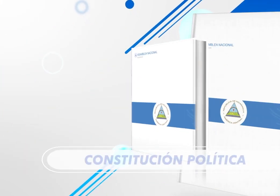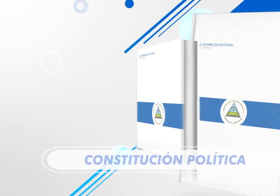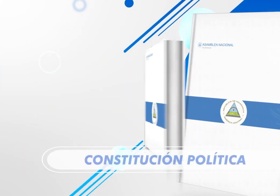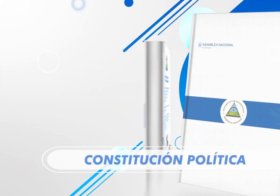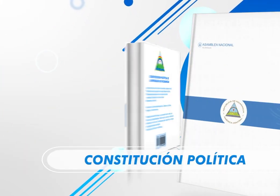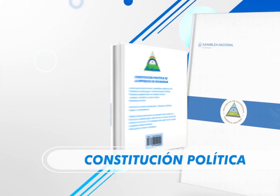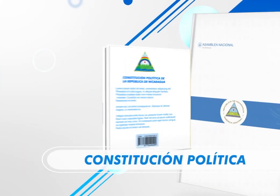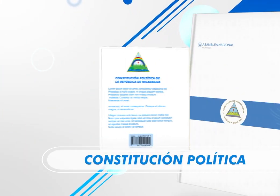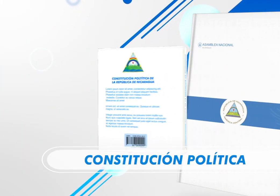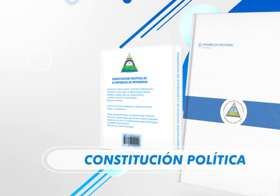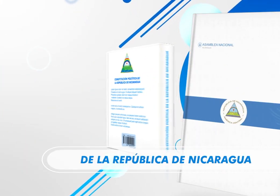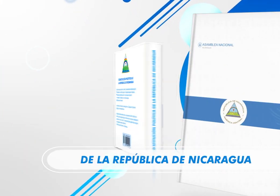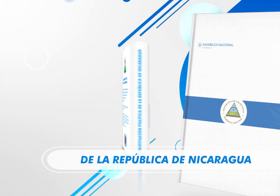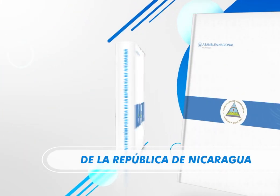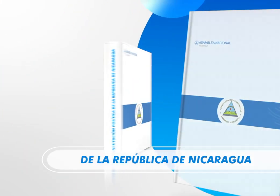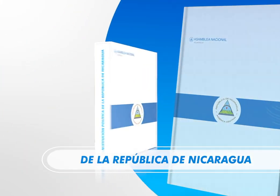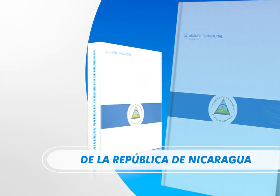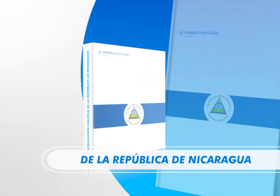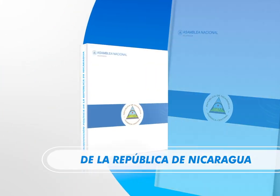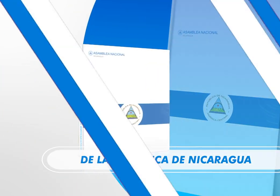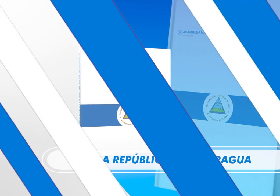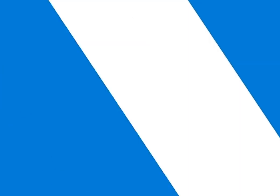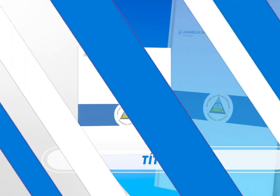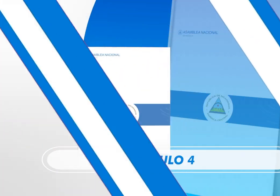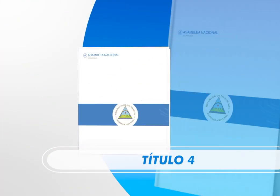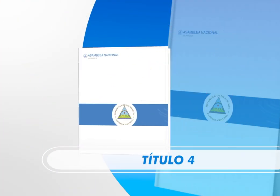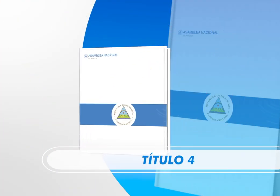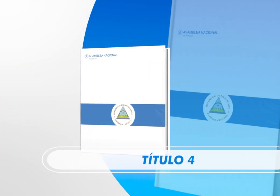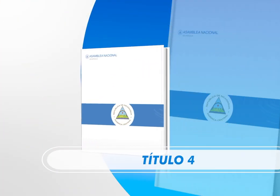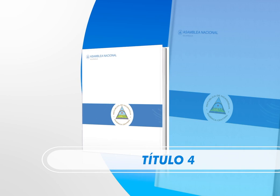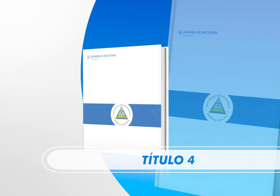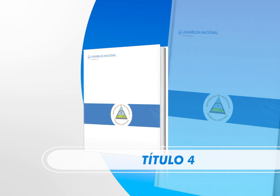Constitución Política de la República de Nicaragua. Título IV.